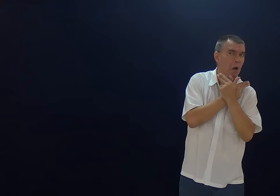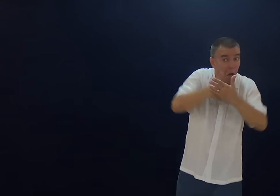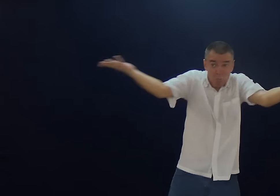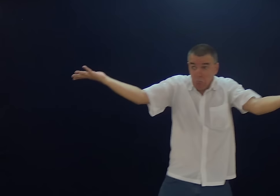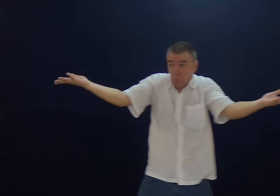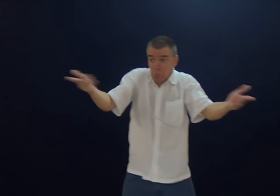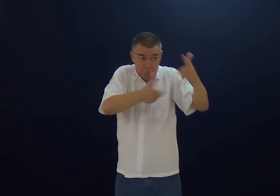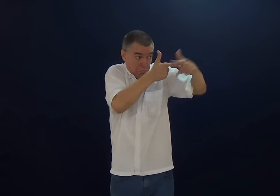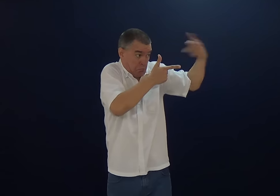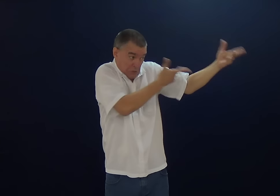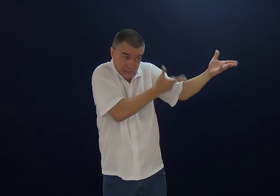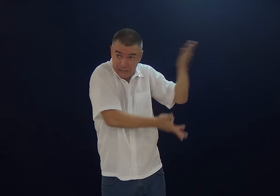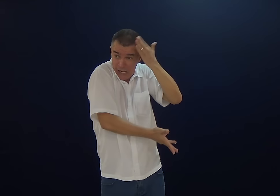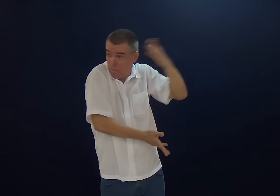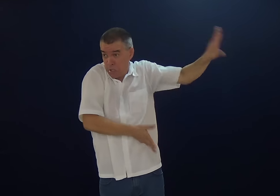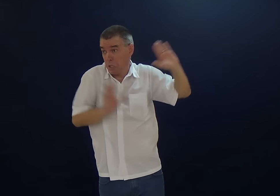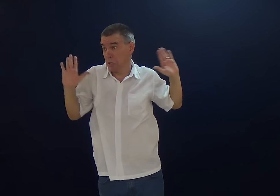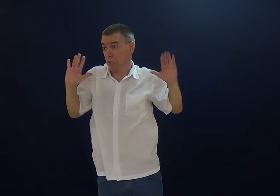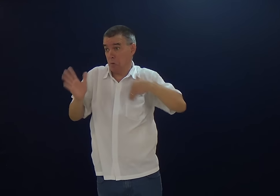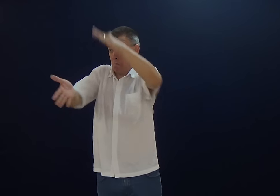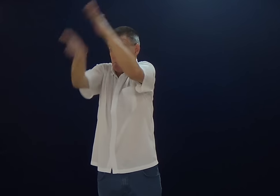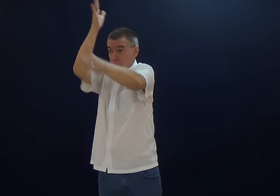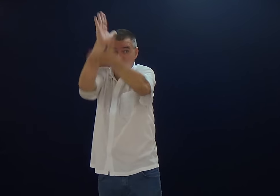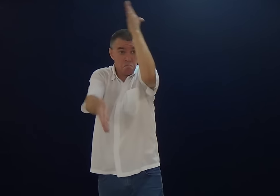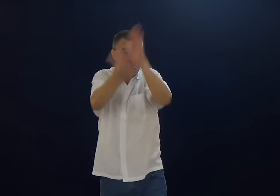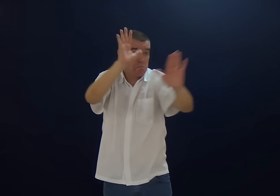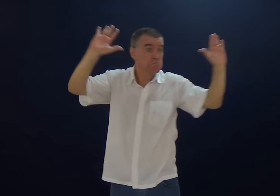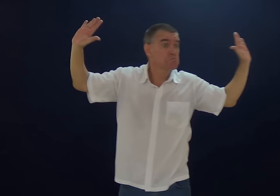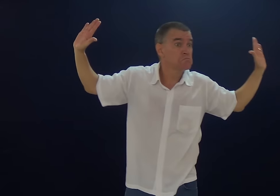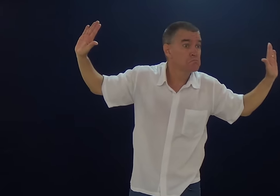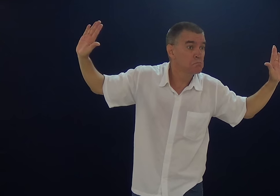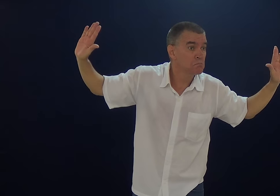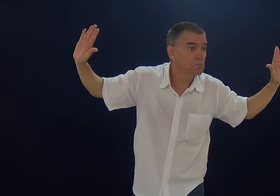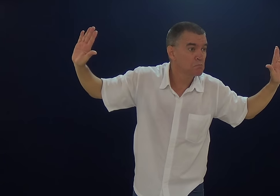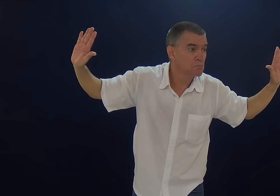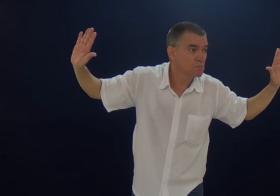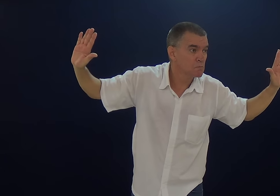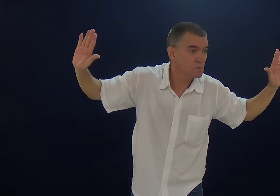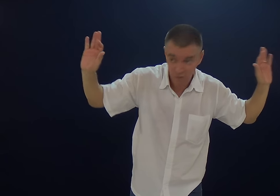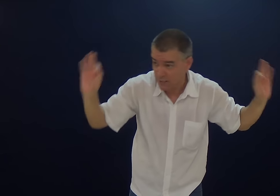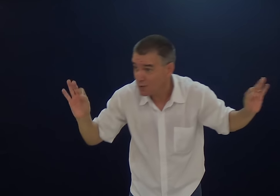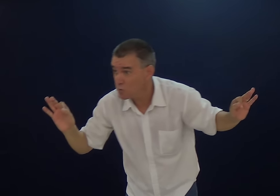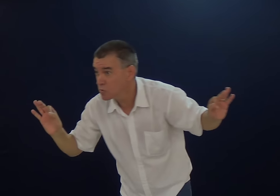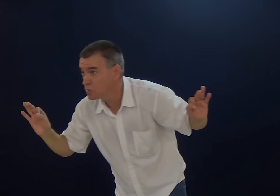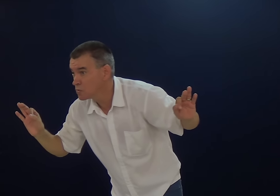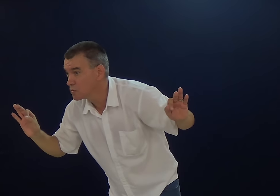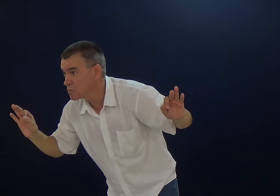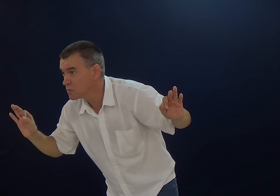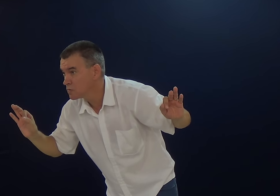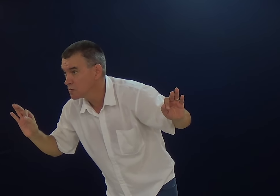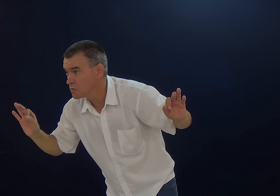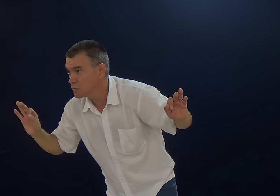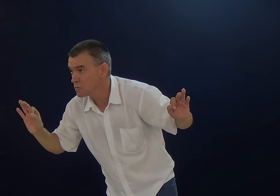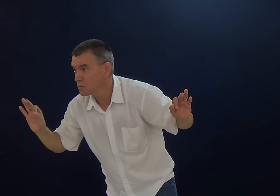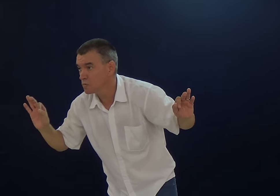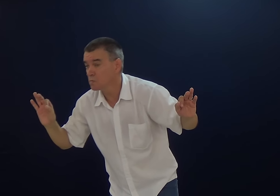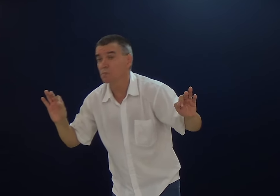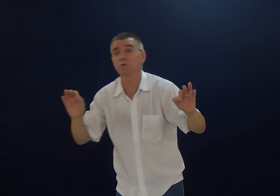falando é uma fofoca mas não vai dar para para eu me relacionar com você e aí você abre mão